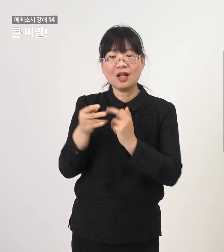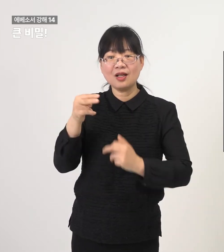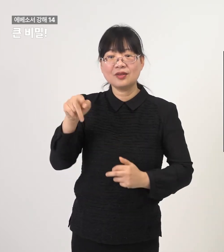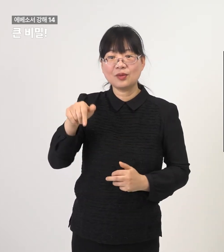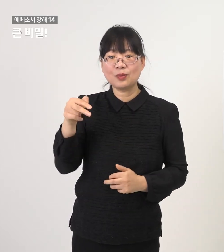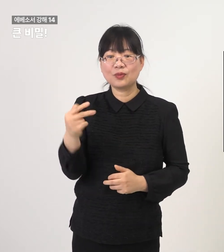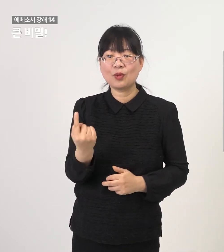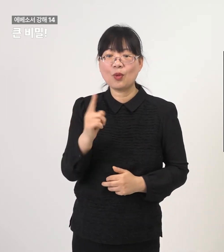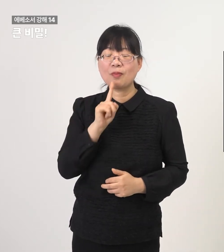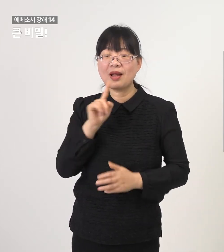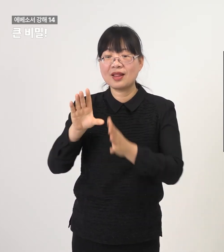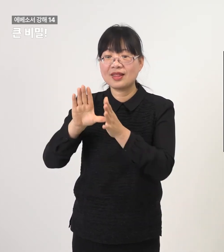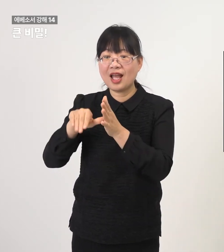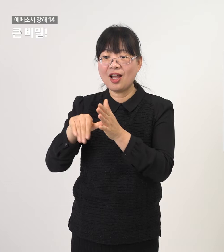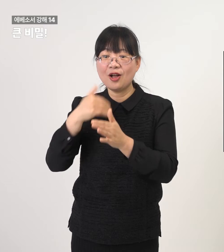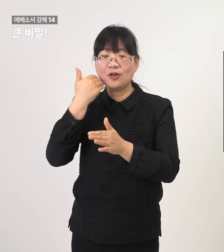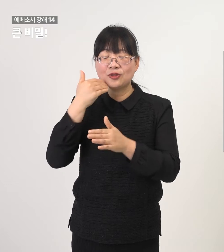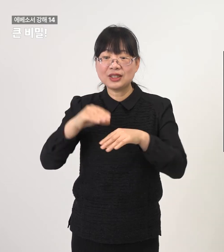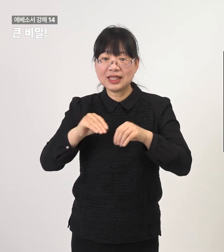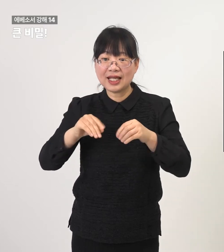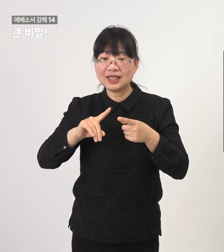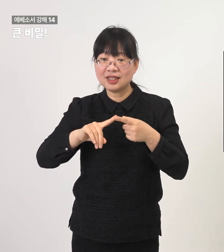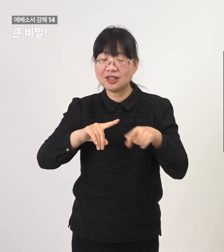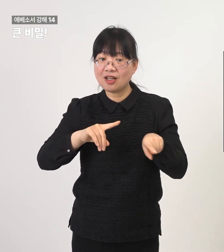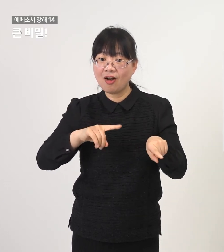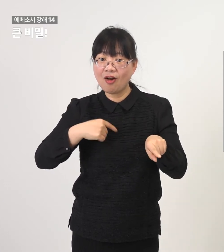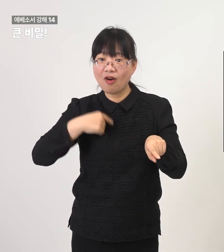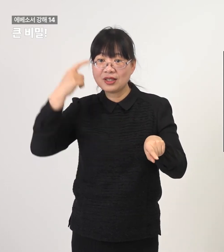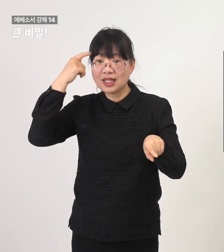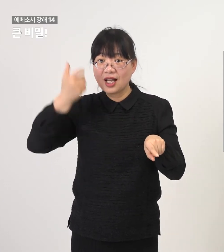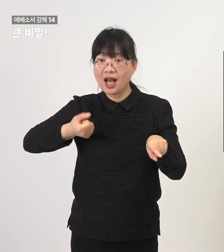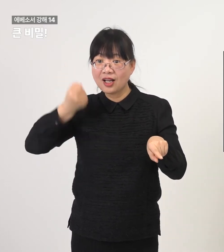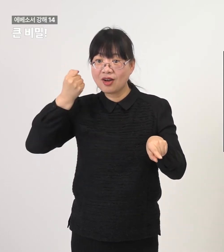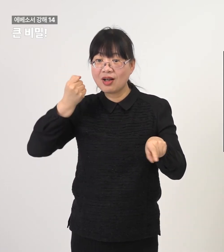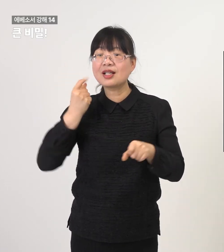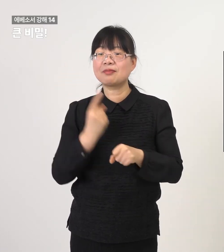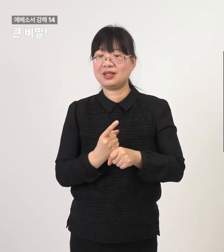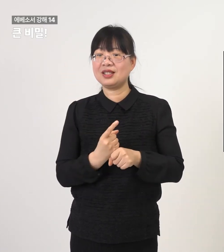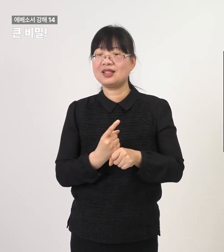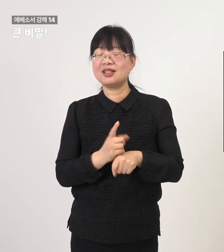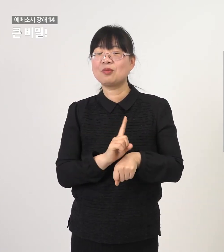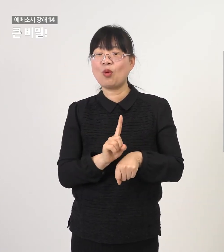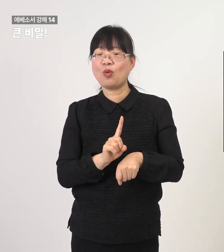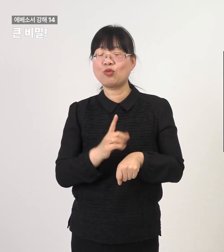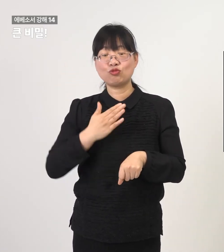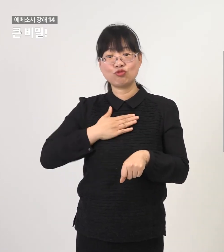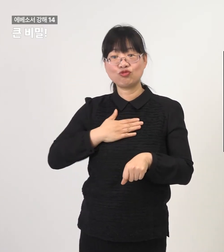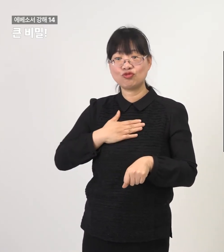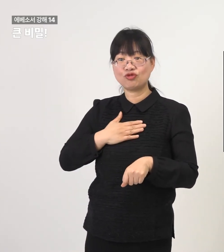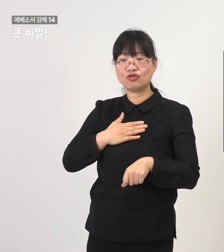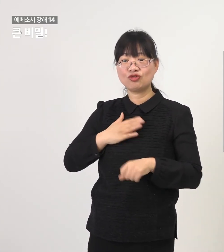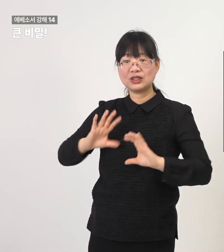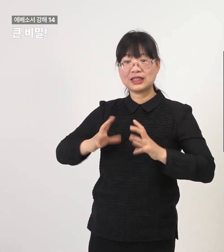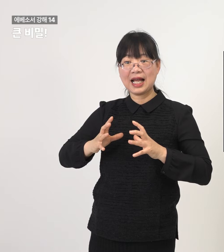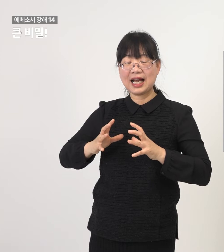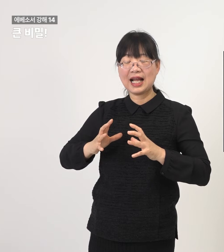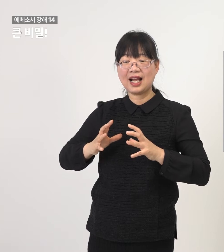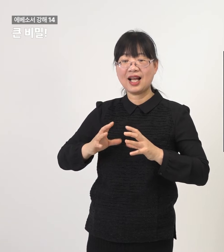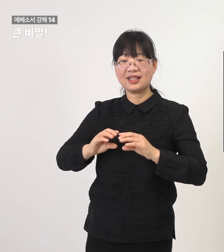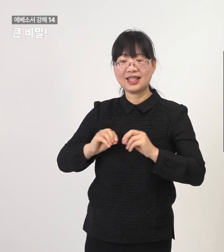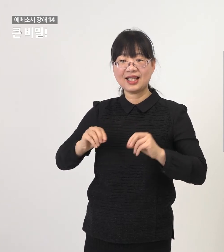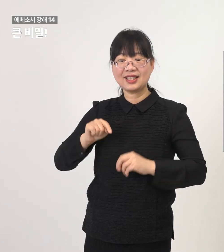때는 누구네 땅인 걸 전제로 우리는 개념을 갖고 있습니까? 그렇죠.